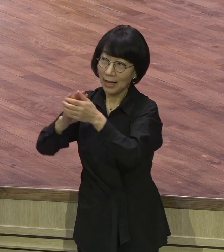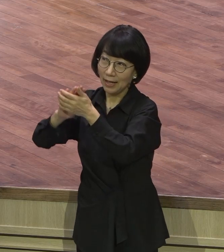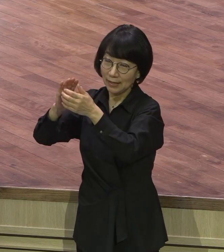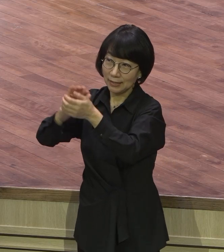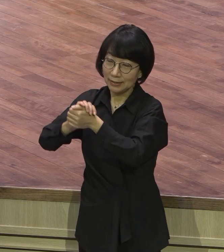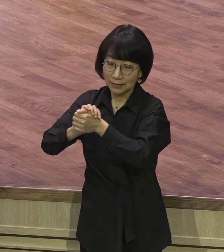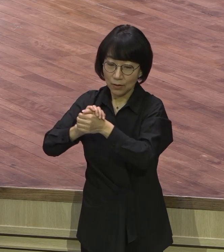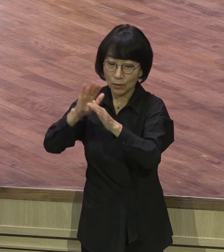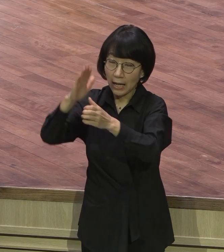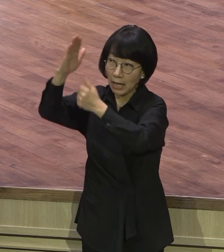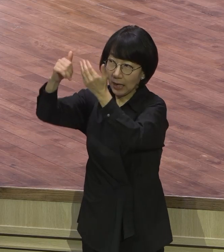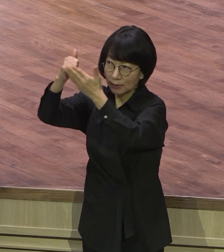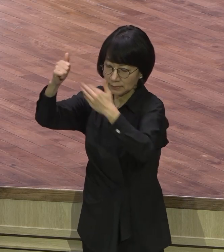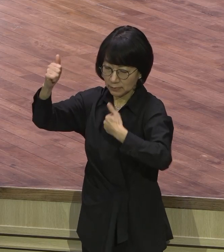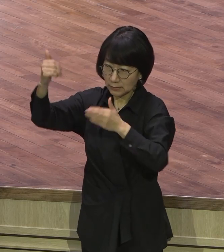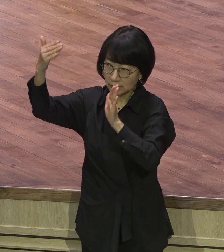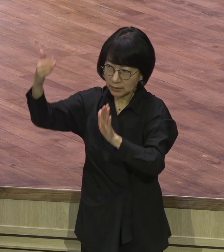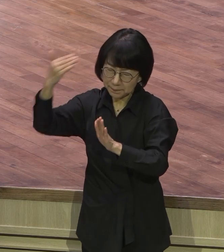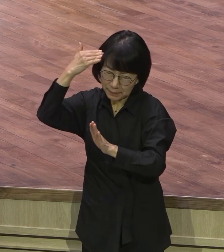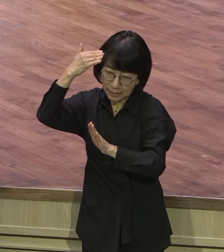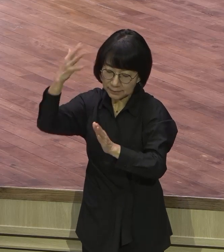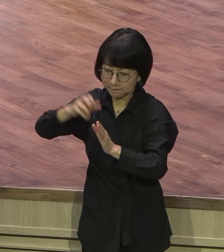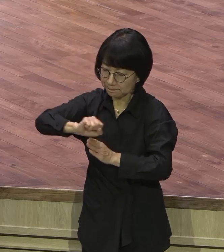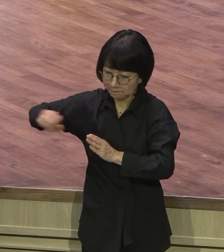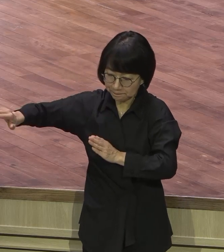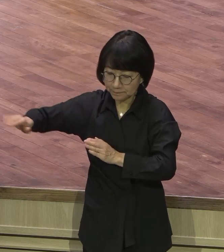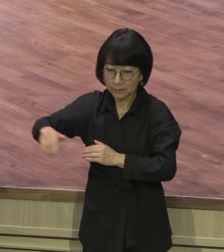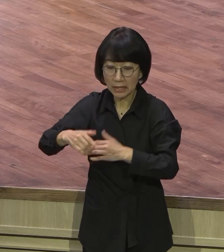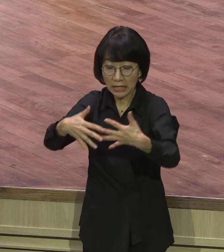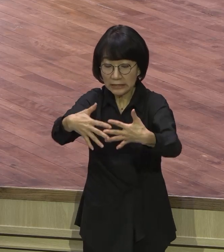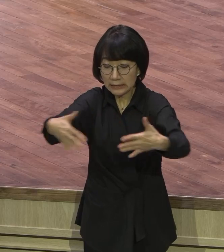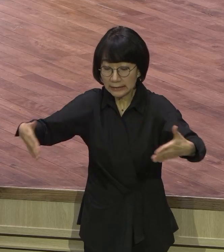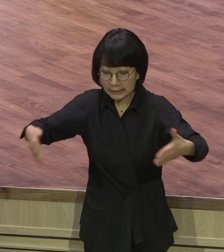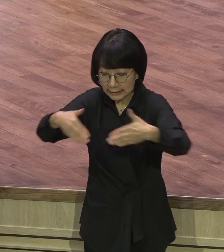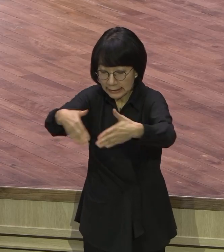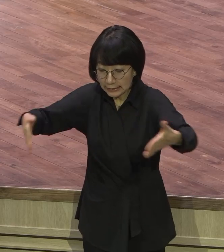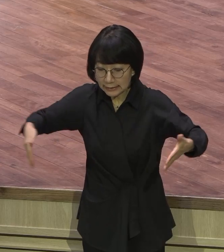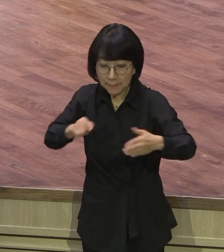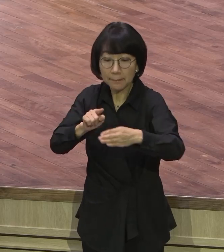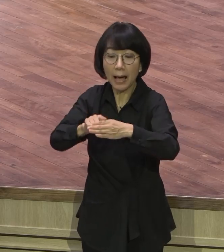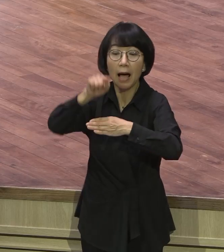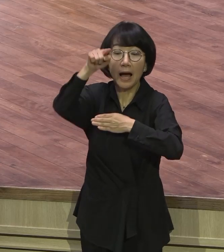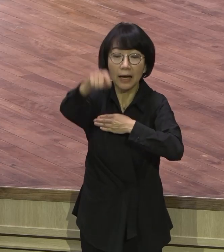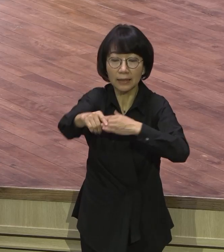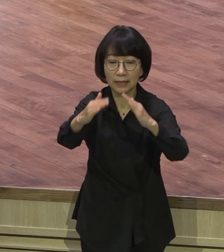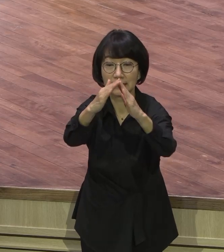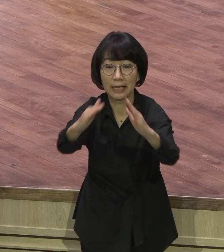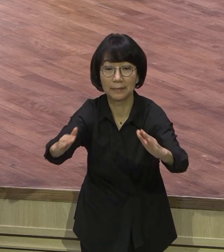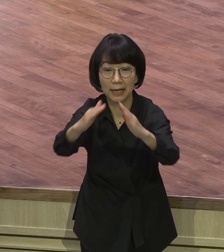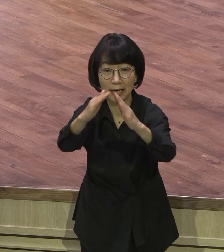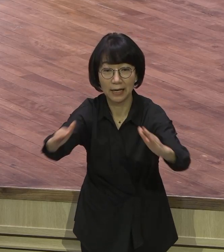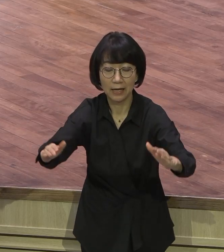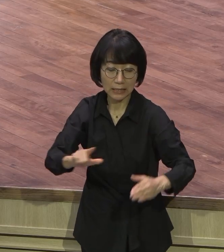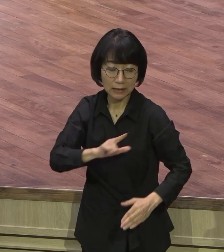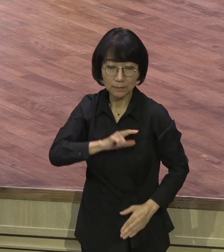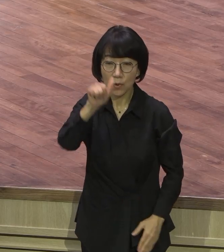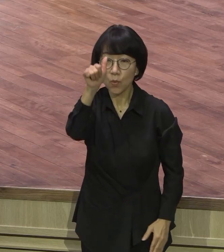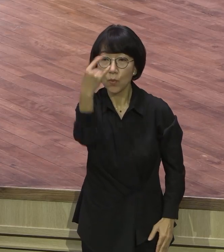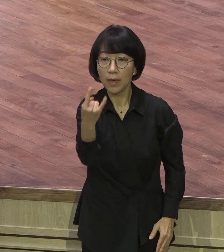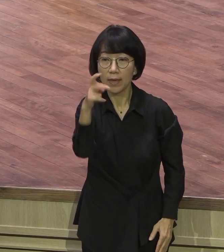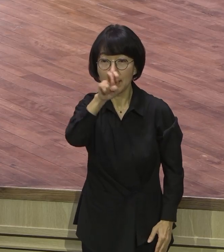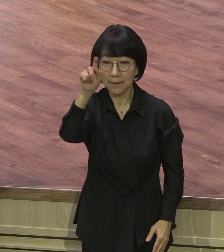모세가 한 것이 뭐여 진 밖에 장막을 쳤어요. 진 밖에 장막 그리고 장막을 회막이라 이름했는데